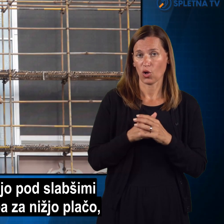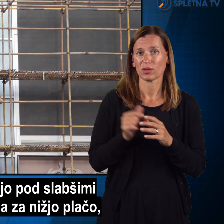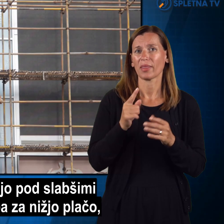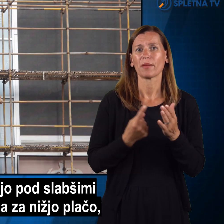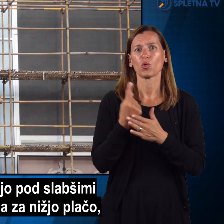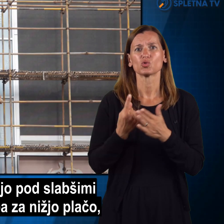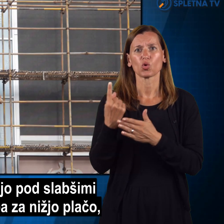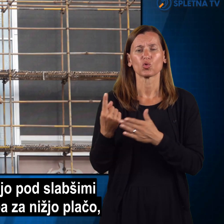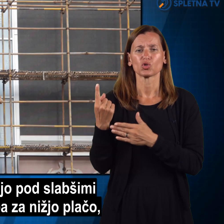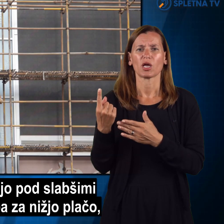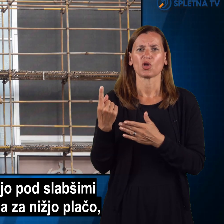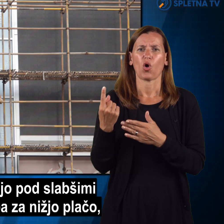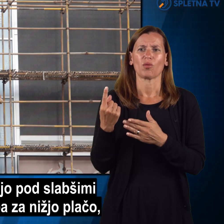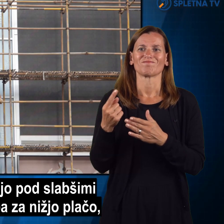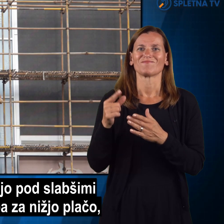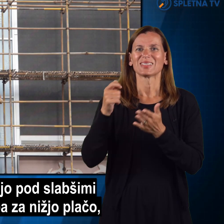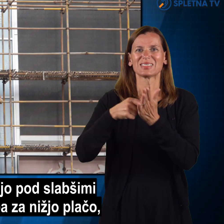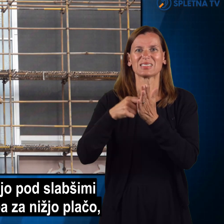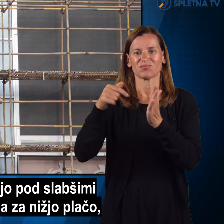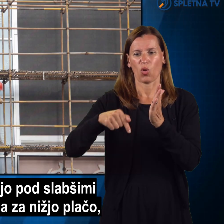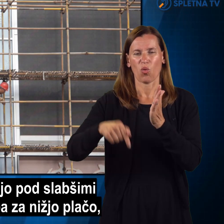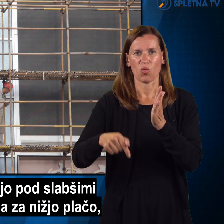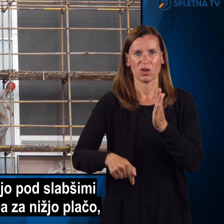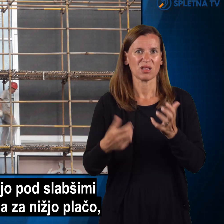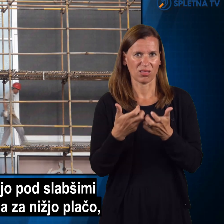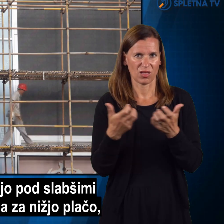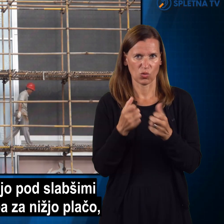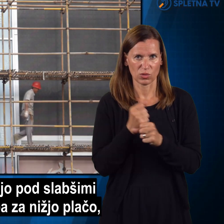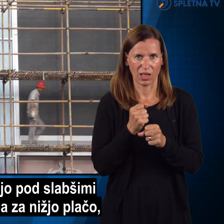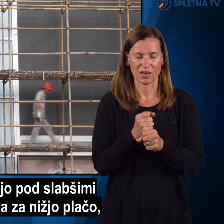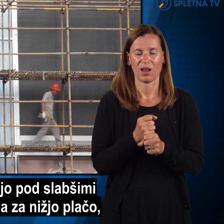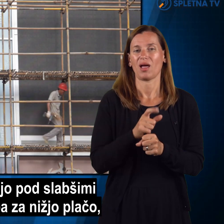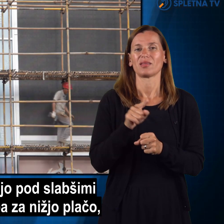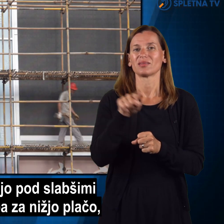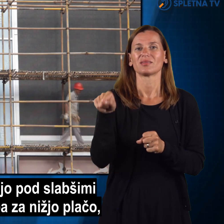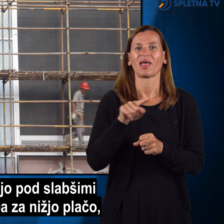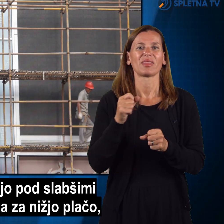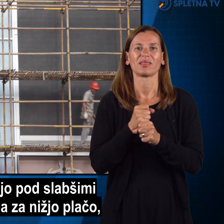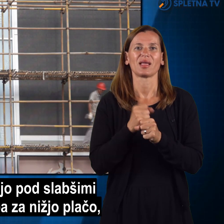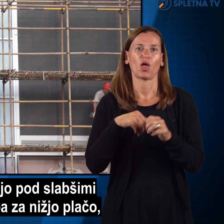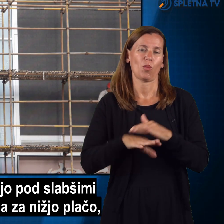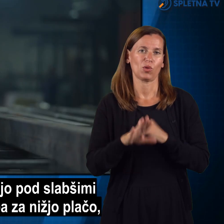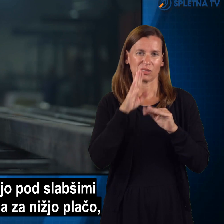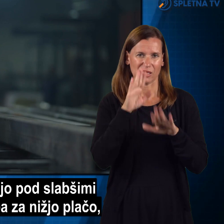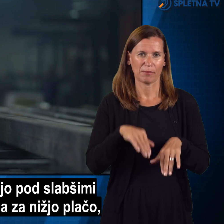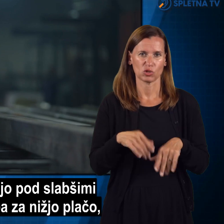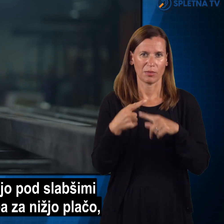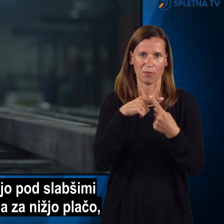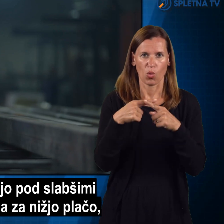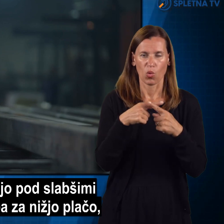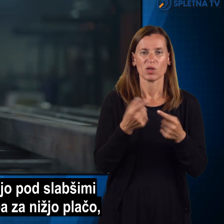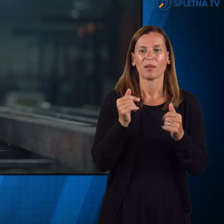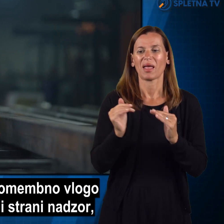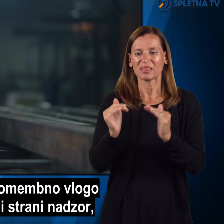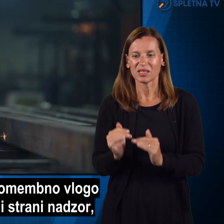ne povzročajo dampinga na trgu dela, se pravi, da ne delajo pod slabšimi pogoji ali pa